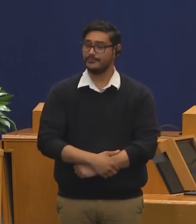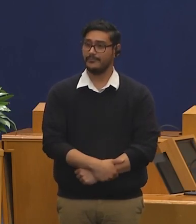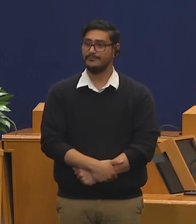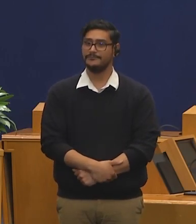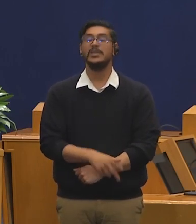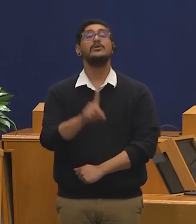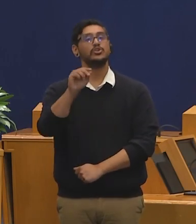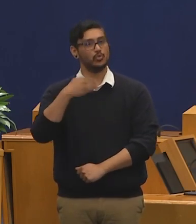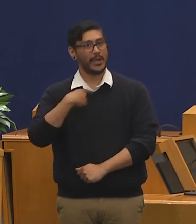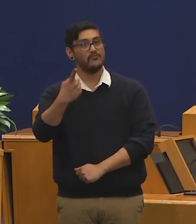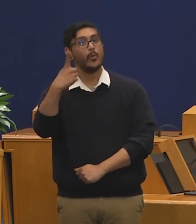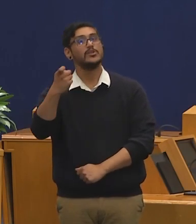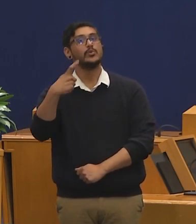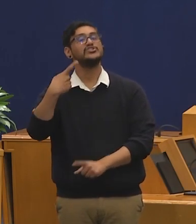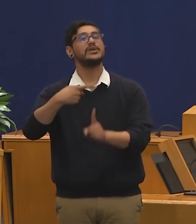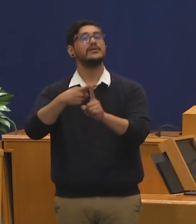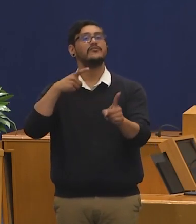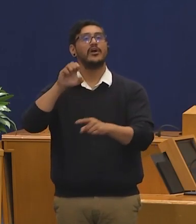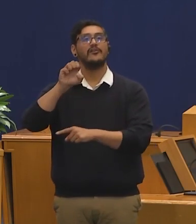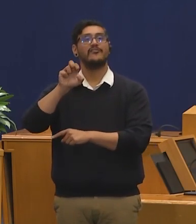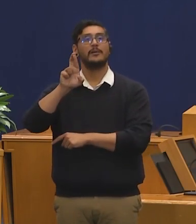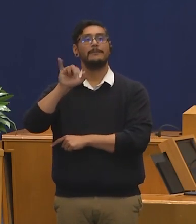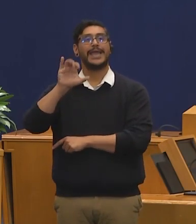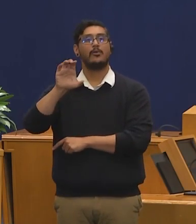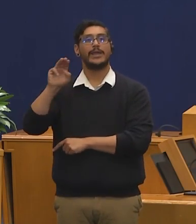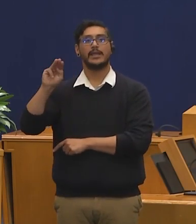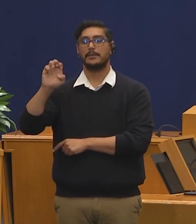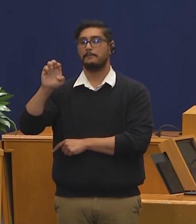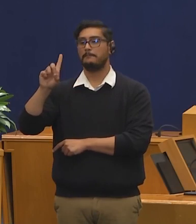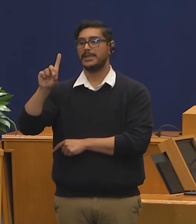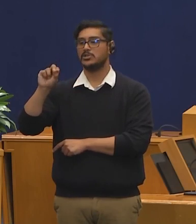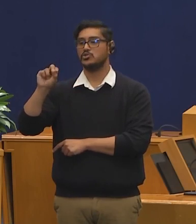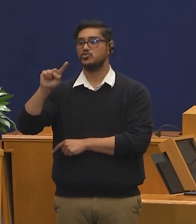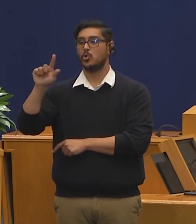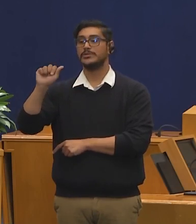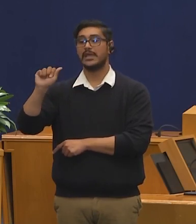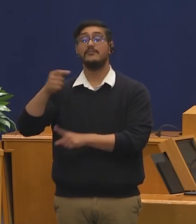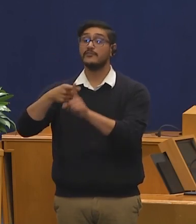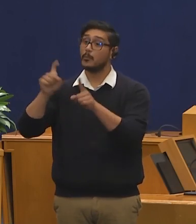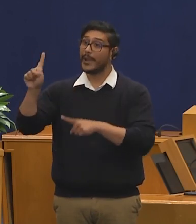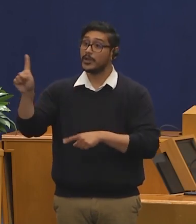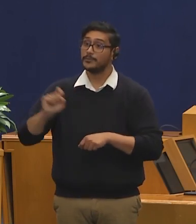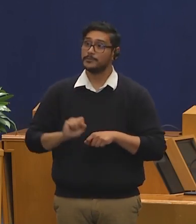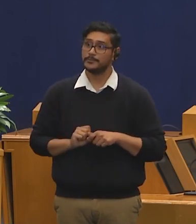We do have one question. It comes from the line of Eric Mendoza. Please state your media outlet.